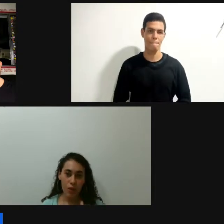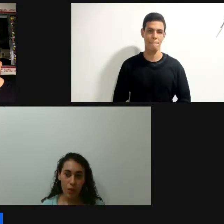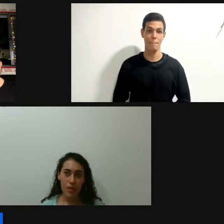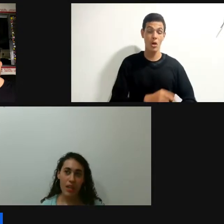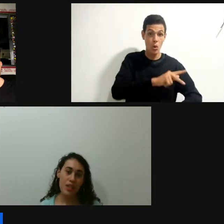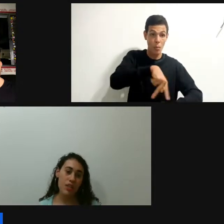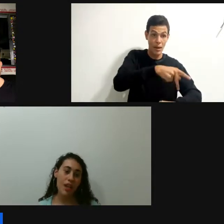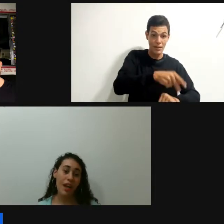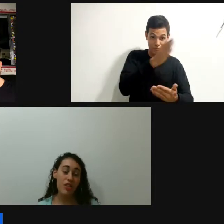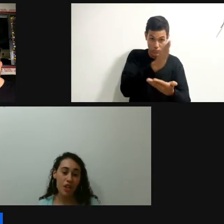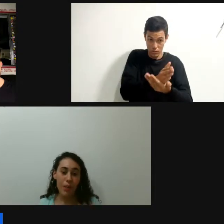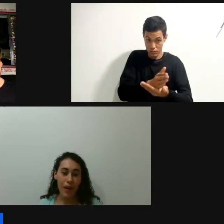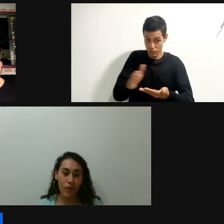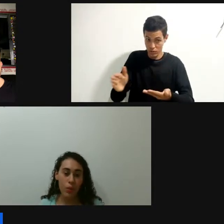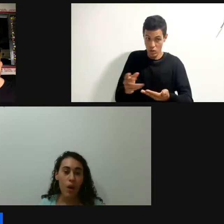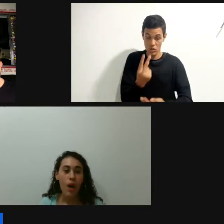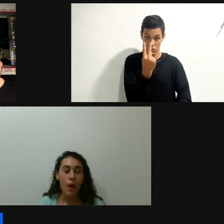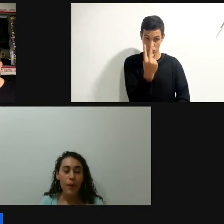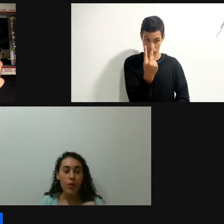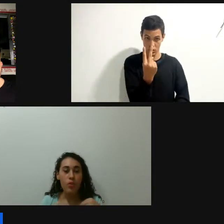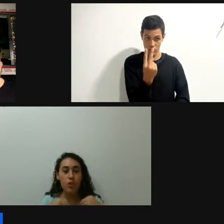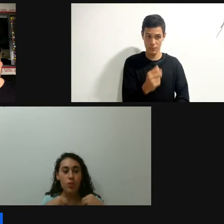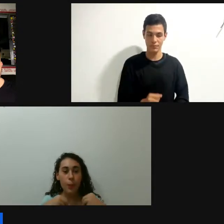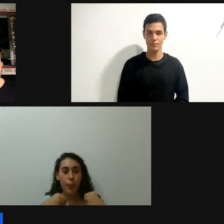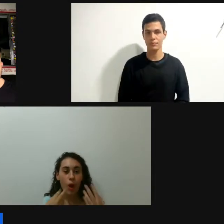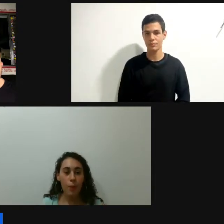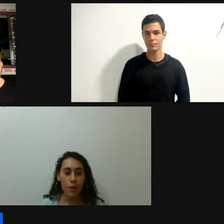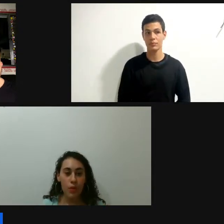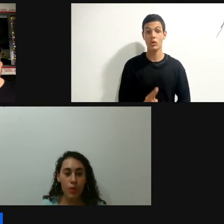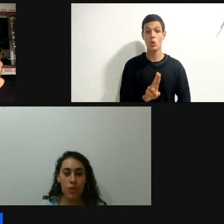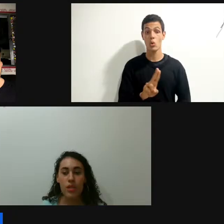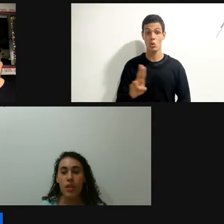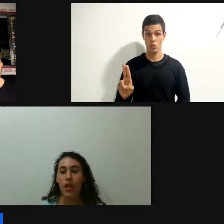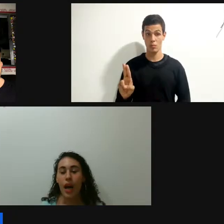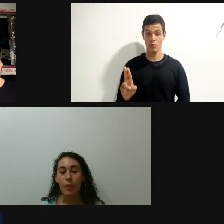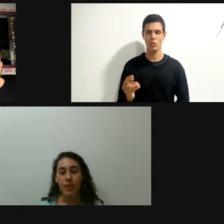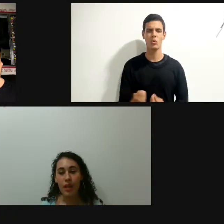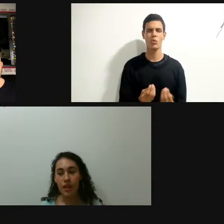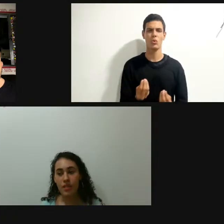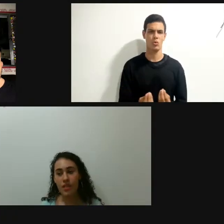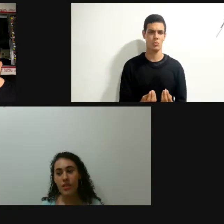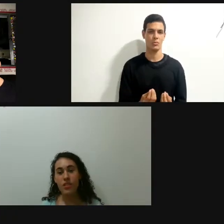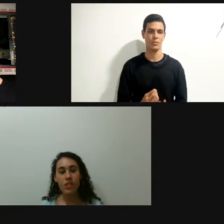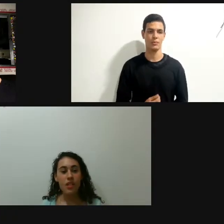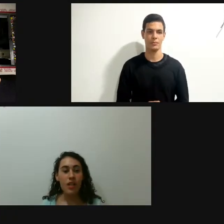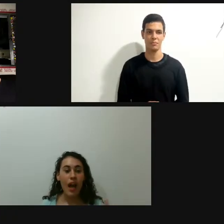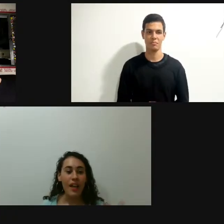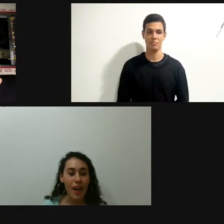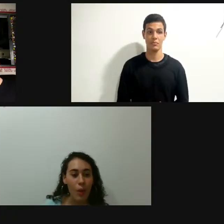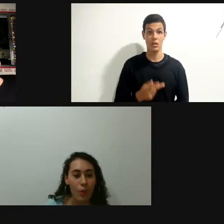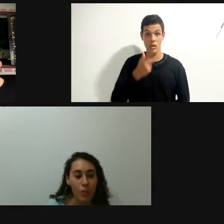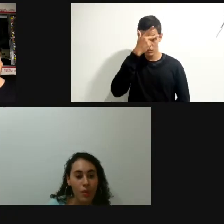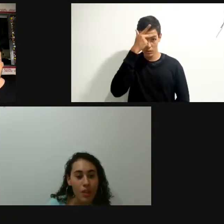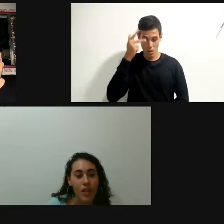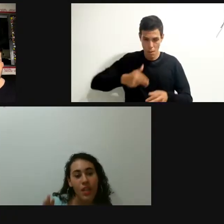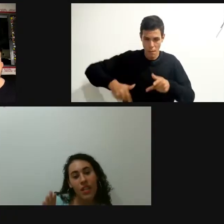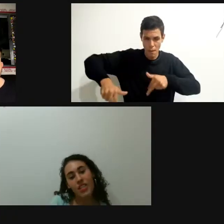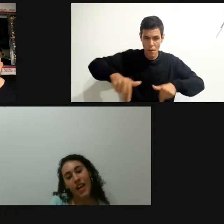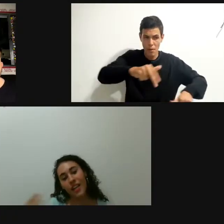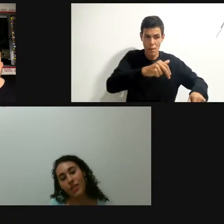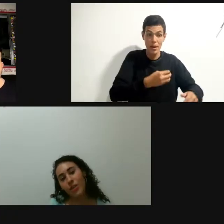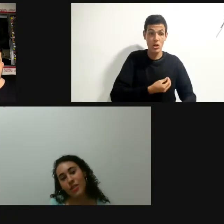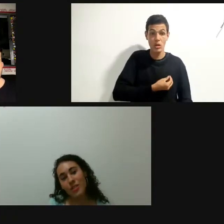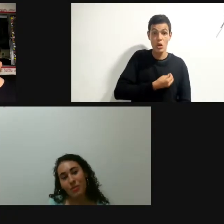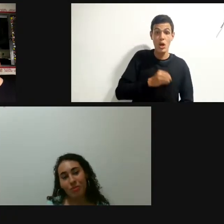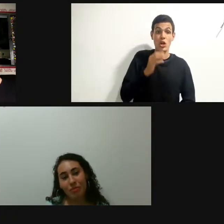em dois é chamado pelos próprios habitantes de área 1 e de